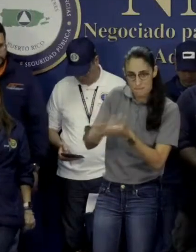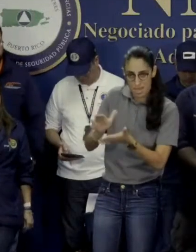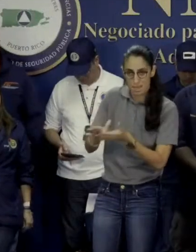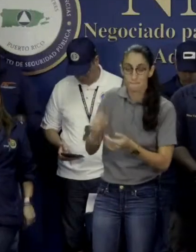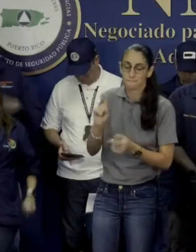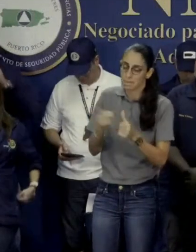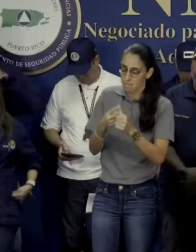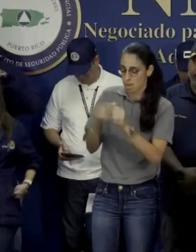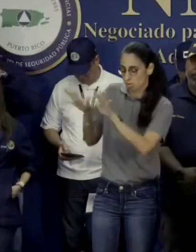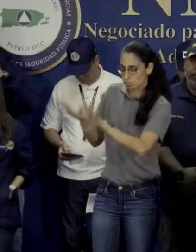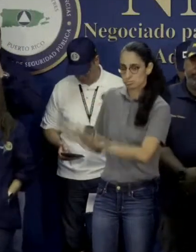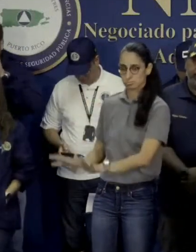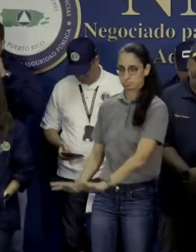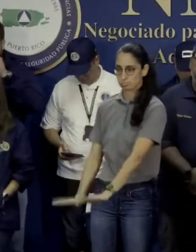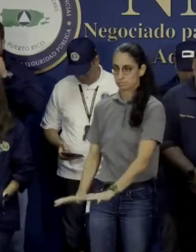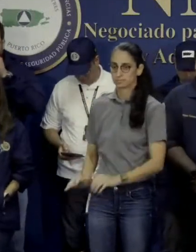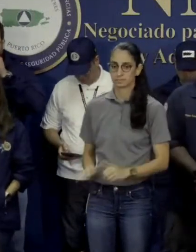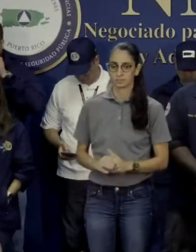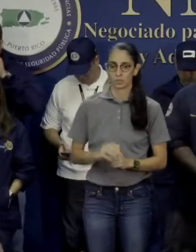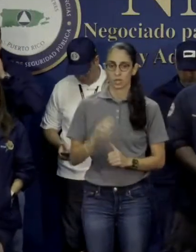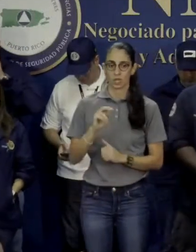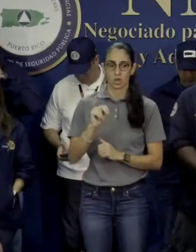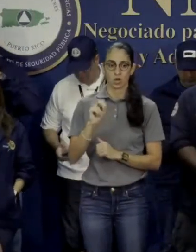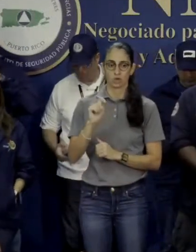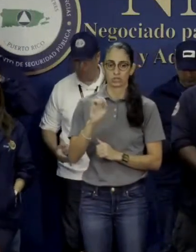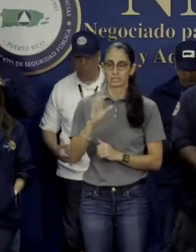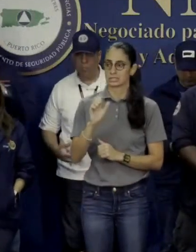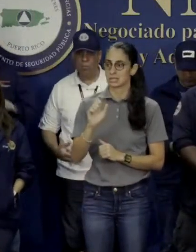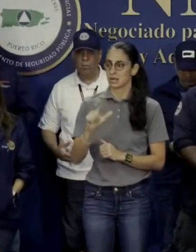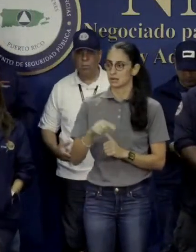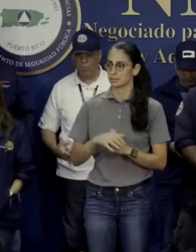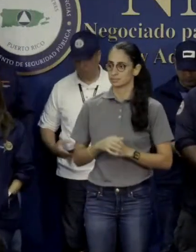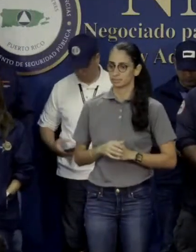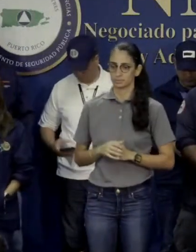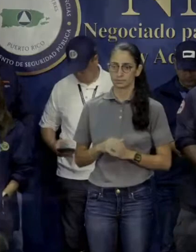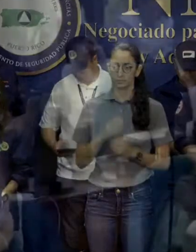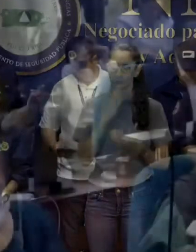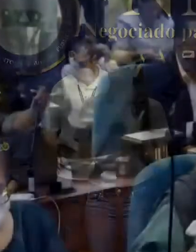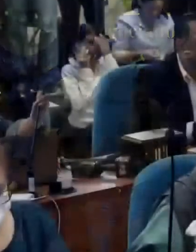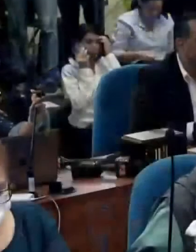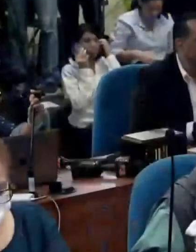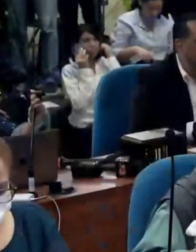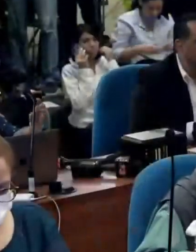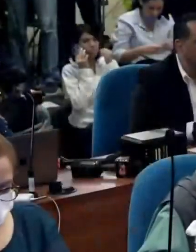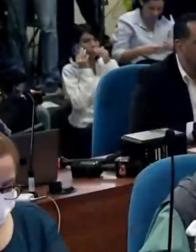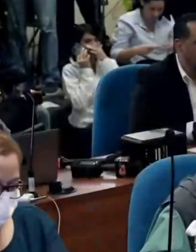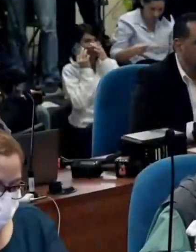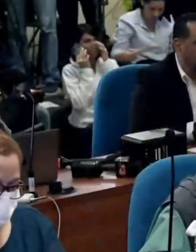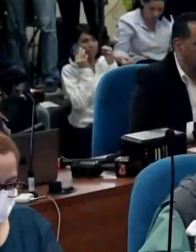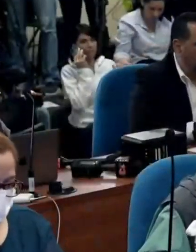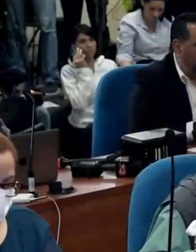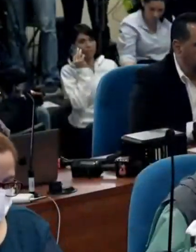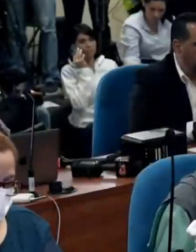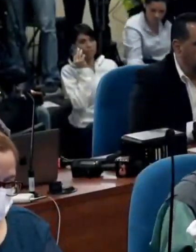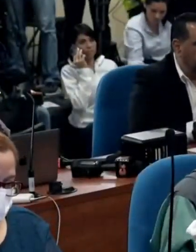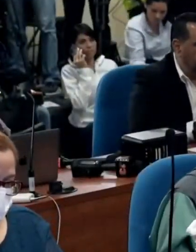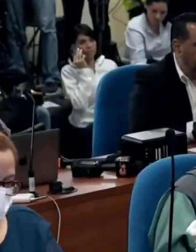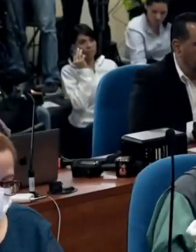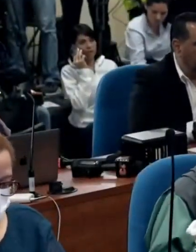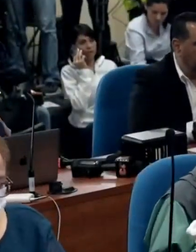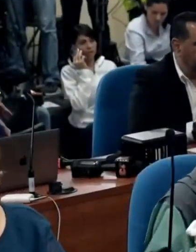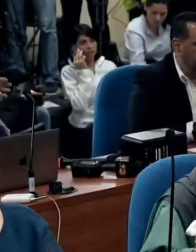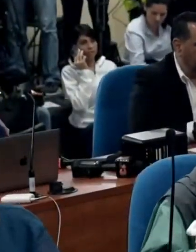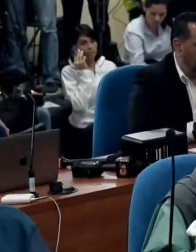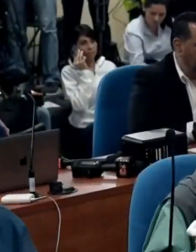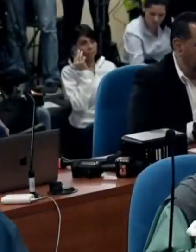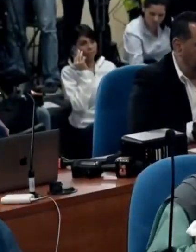operar. Noticias y luego El Nuevo Día. Saludos, buenos días. Gobernador, esta comunicación constante que usted ha